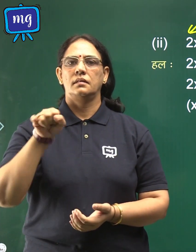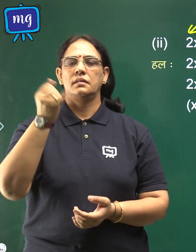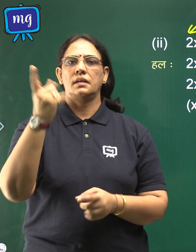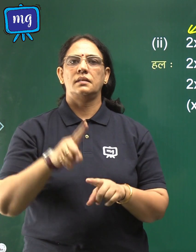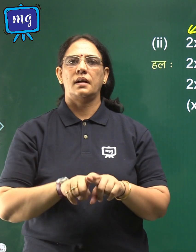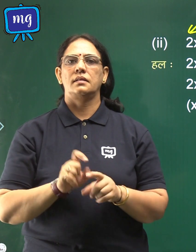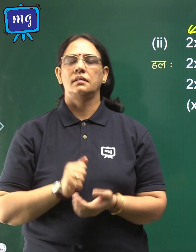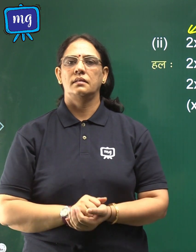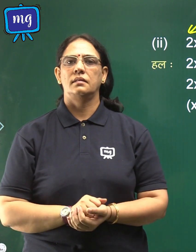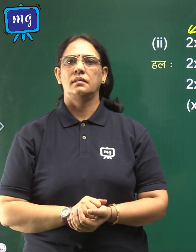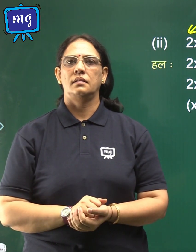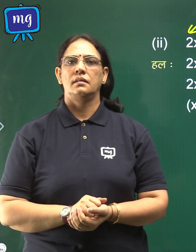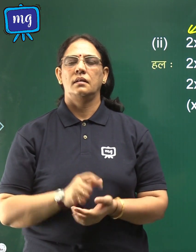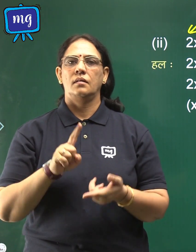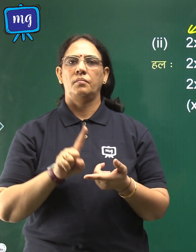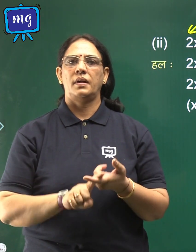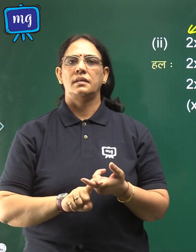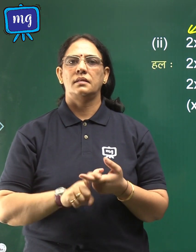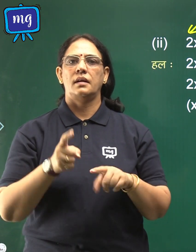6x प्लस x